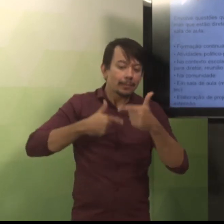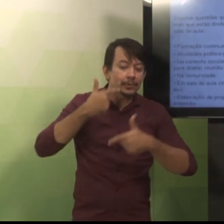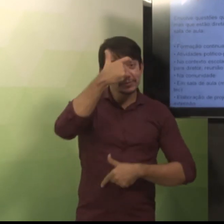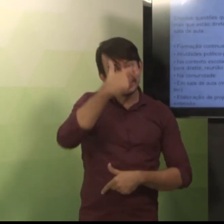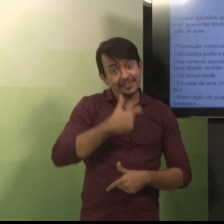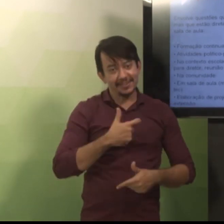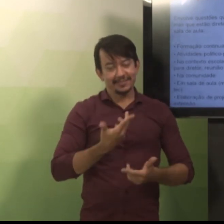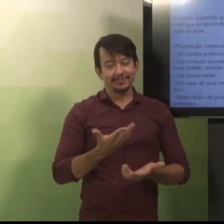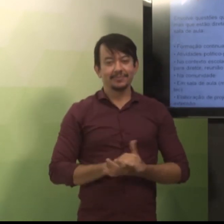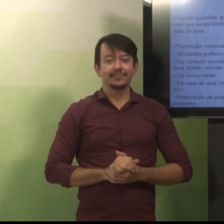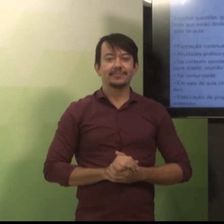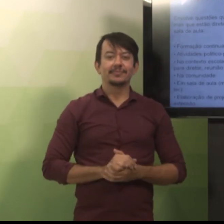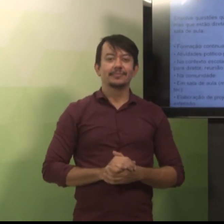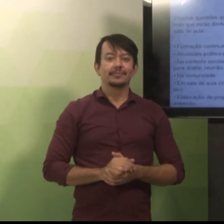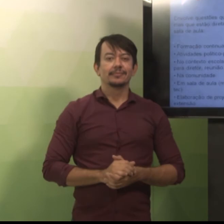profissional.